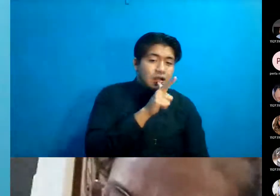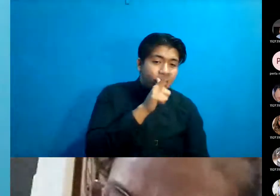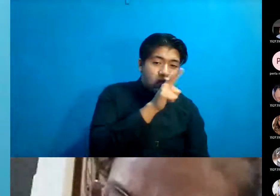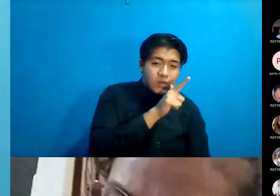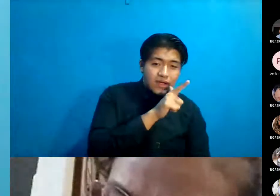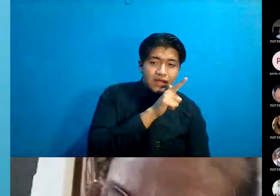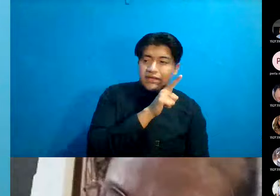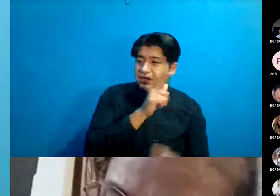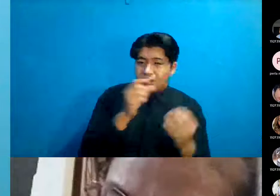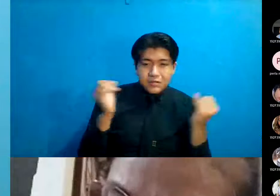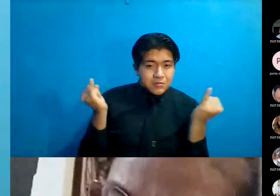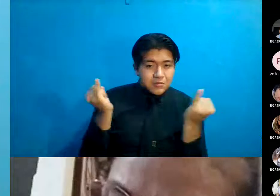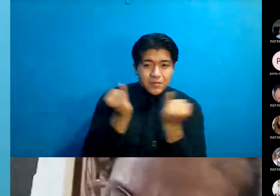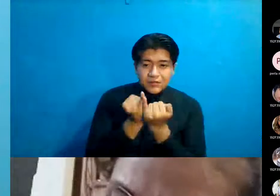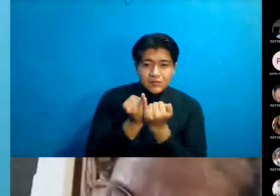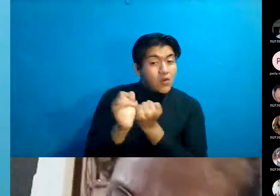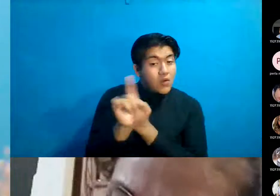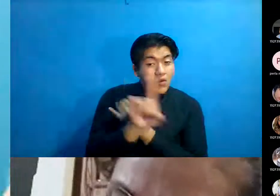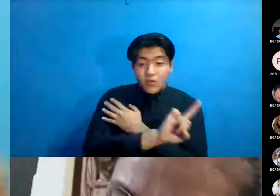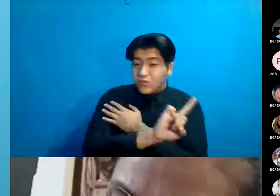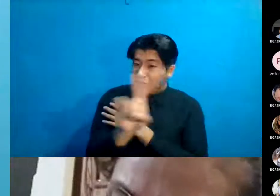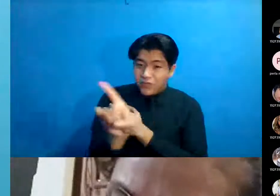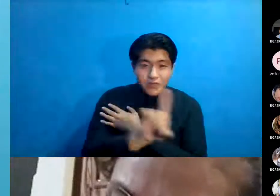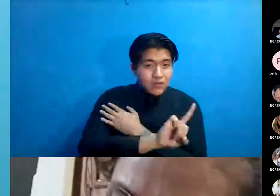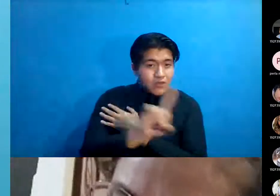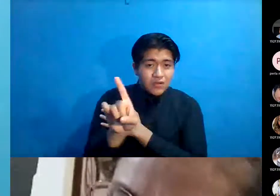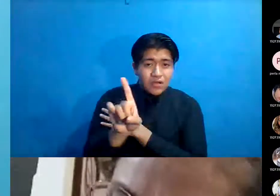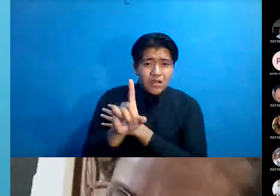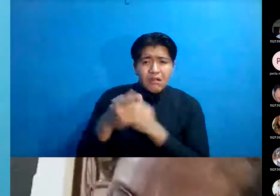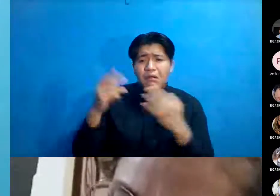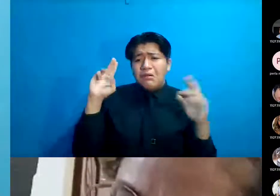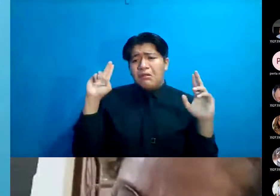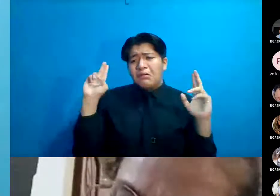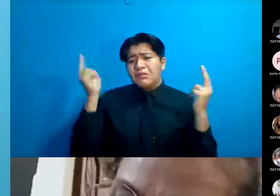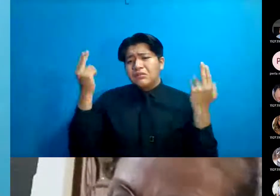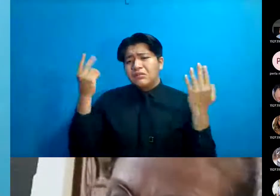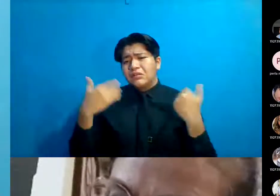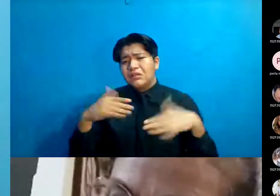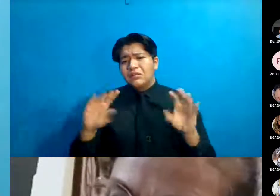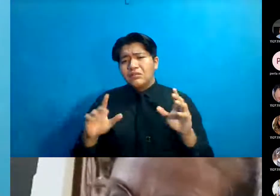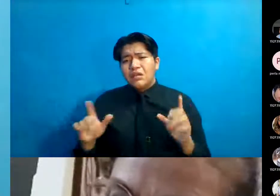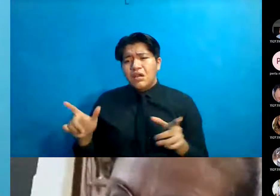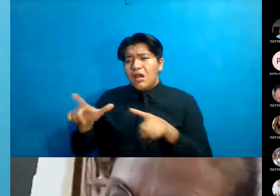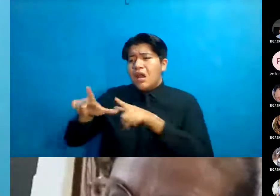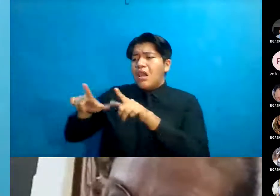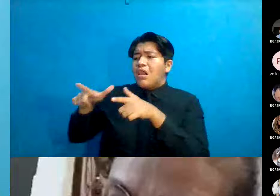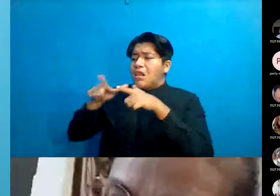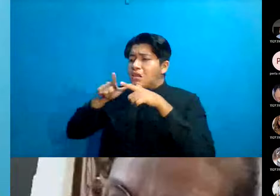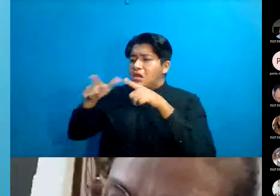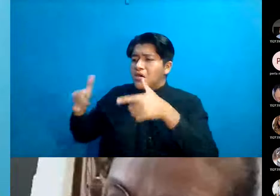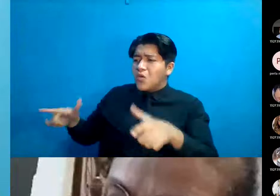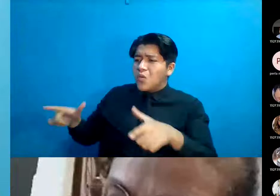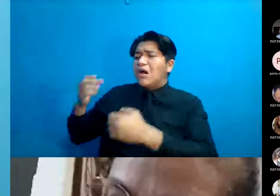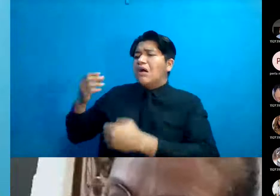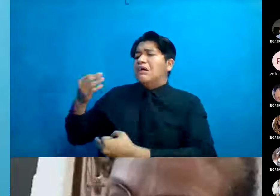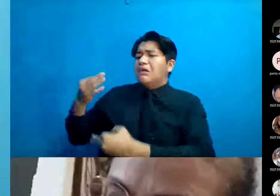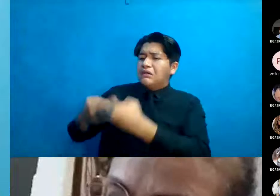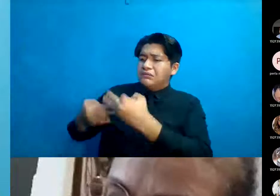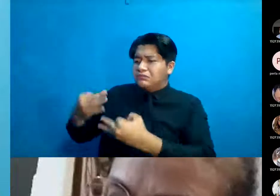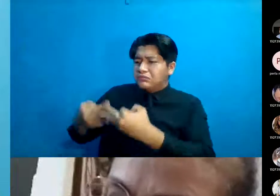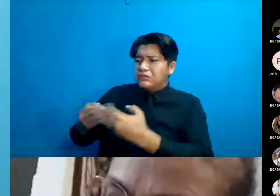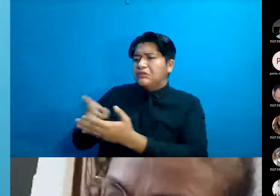Pues en la universidad propiamente, pues todo el mundo dice el lenguaje jurídico, por ejemplo, el lenguaje jurídico.